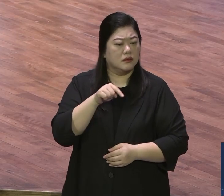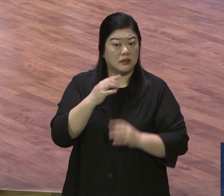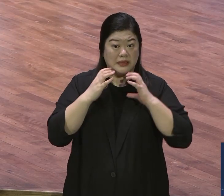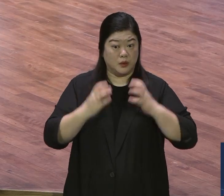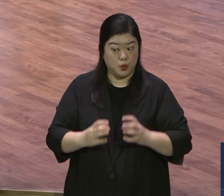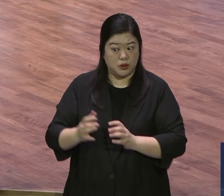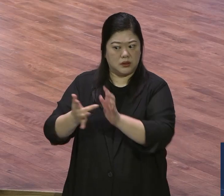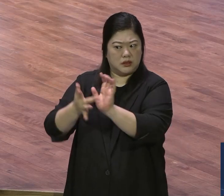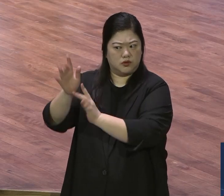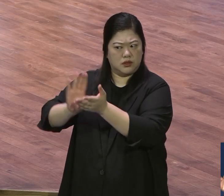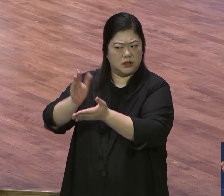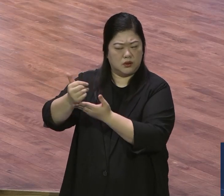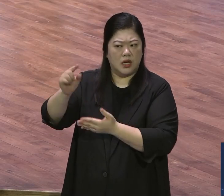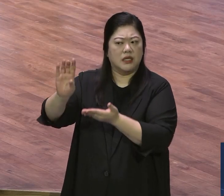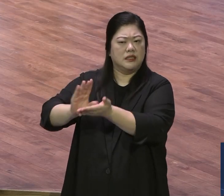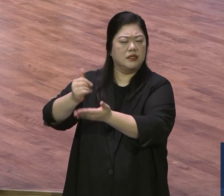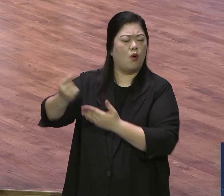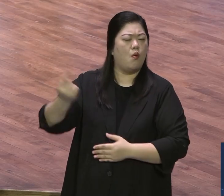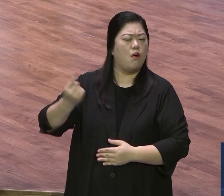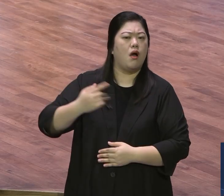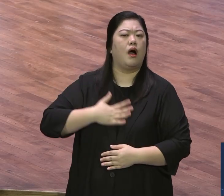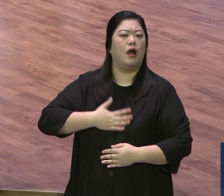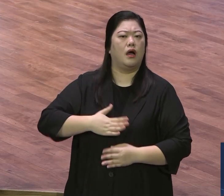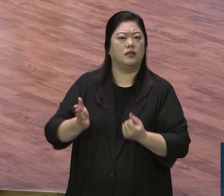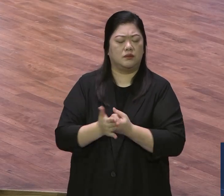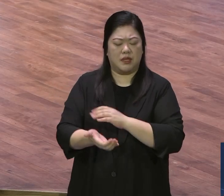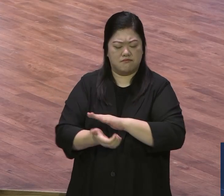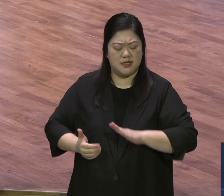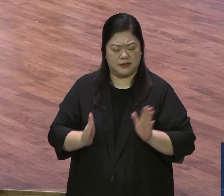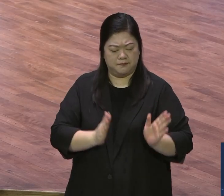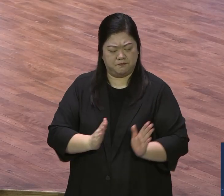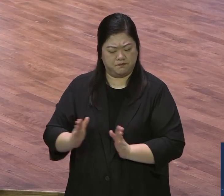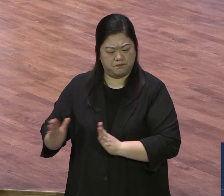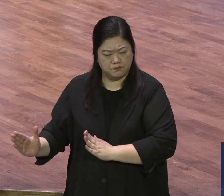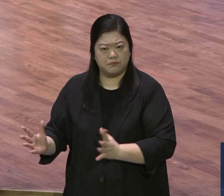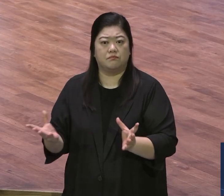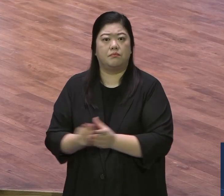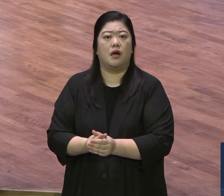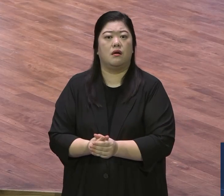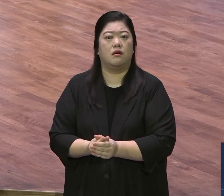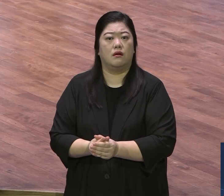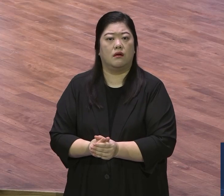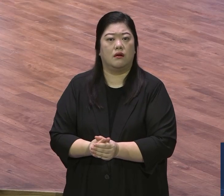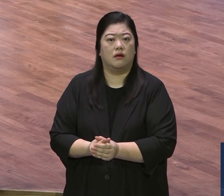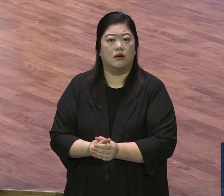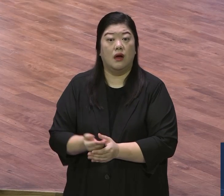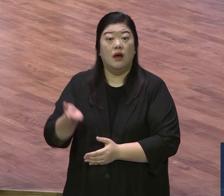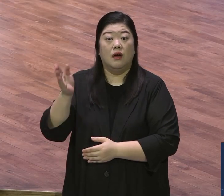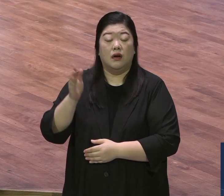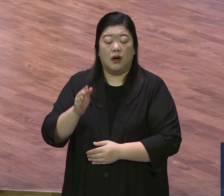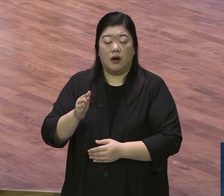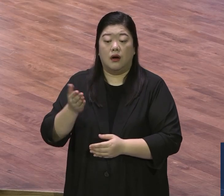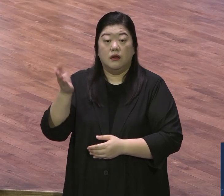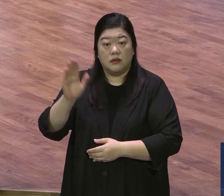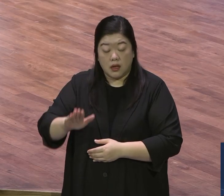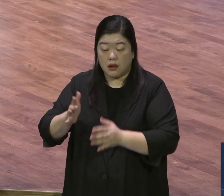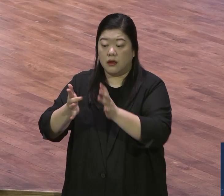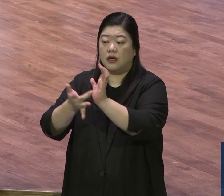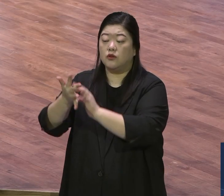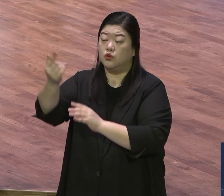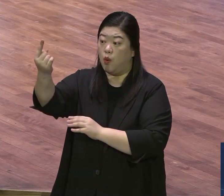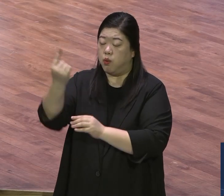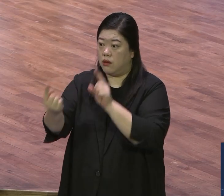못하고 전에처럼, 예수님 오시기 전처럼 옛 털에 갇힌 그런 모습을